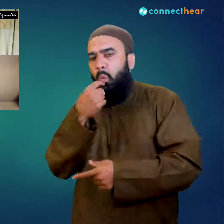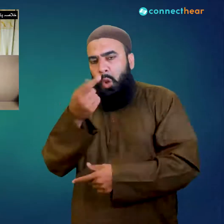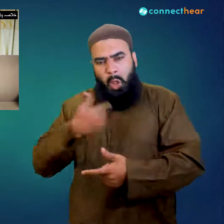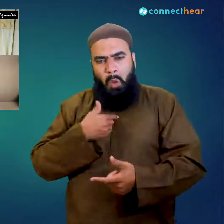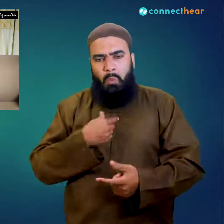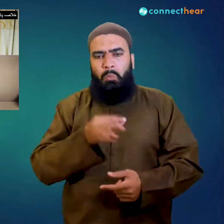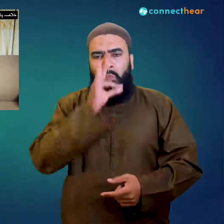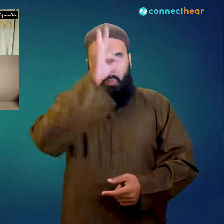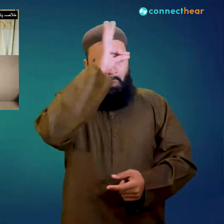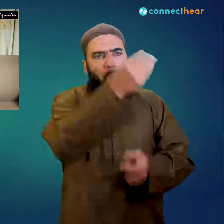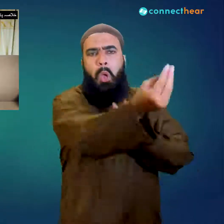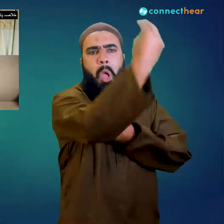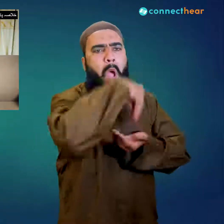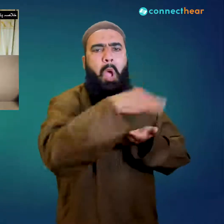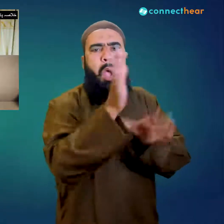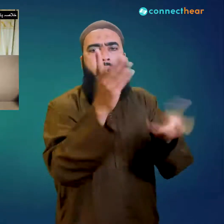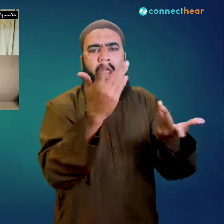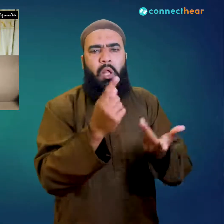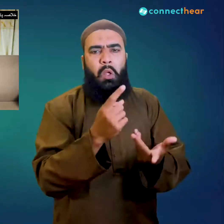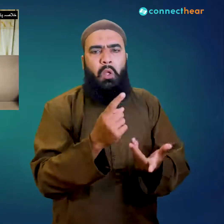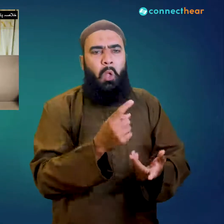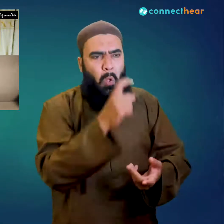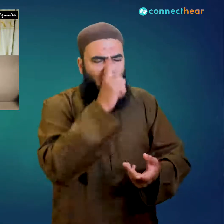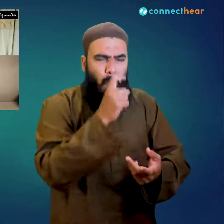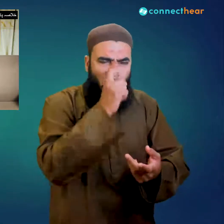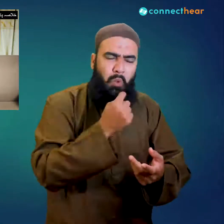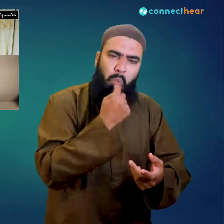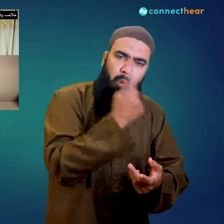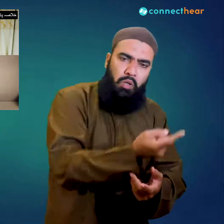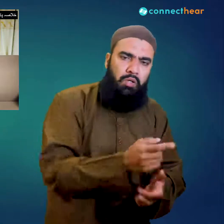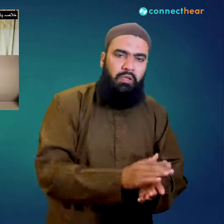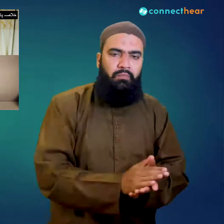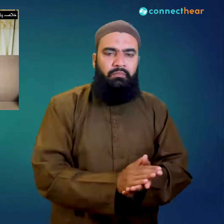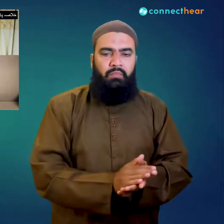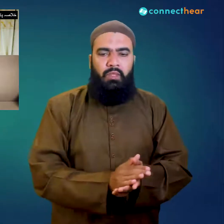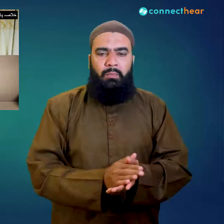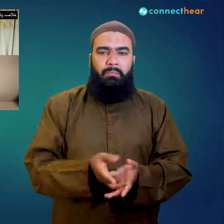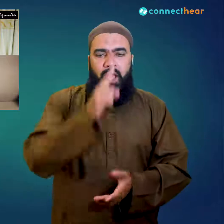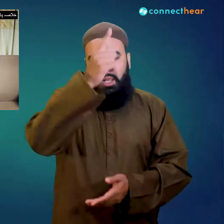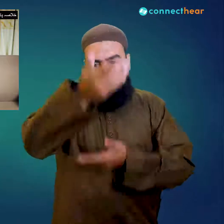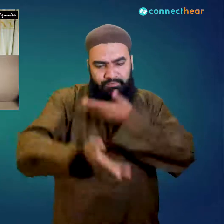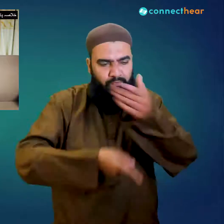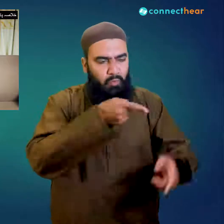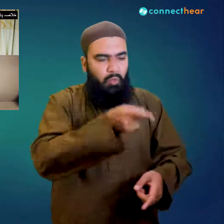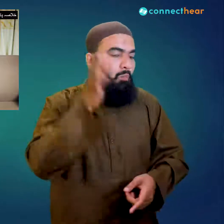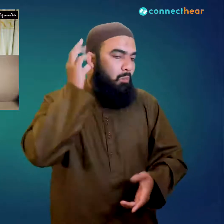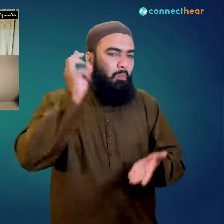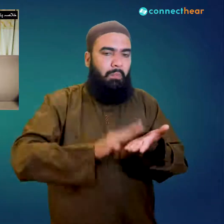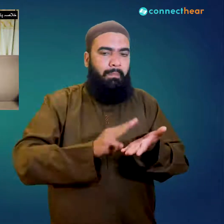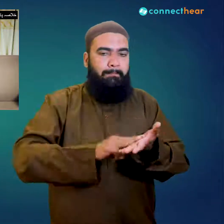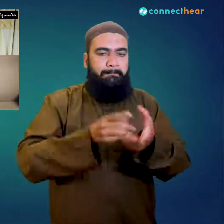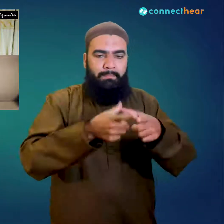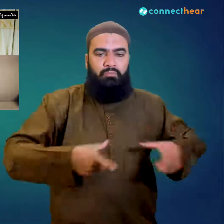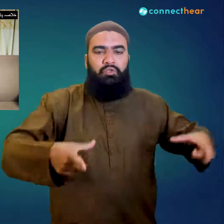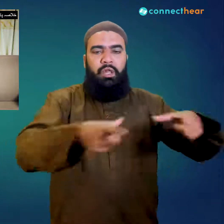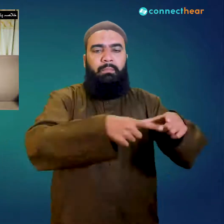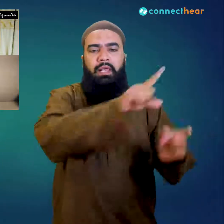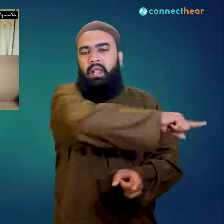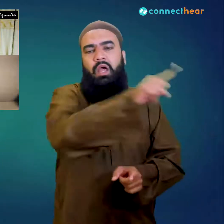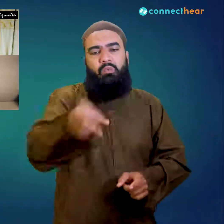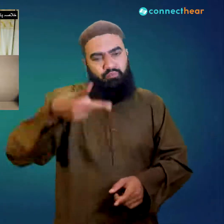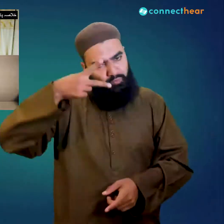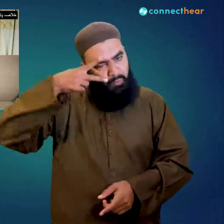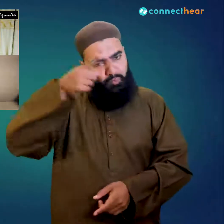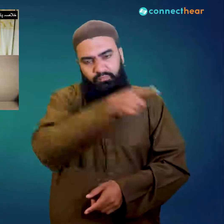گواہی دیں گے، تو پچھلی امتیں جرح کریں گی کہ یہ امت تو ہمارے وقت میں موجود نہیں تھی، تو یہ گواہ کیسے بن سکتے